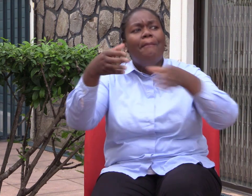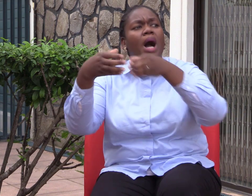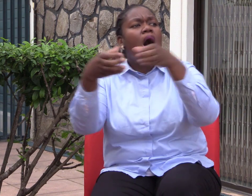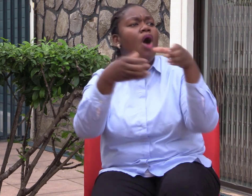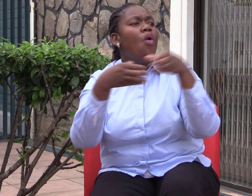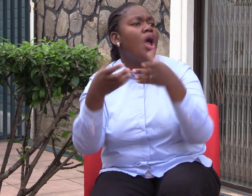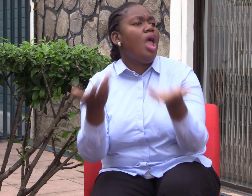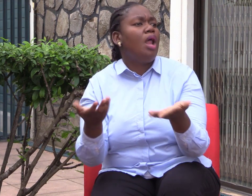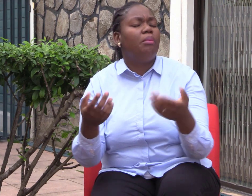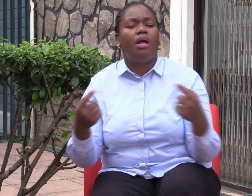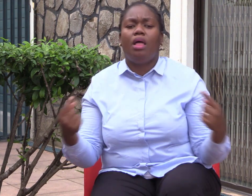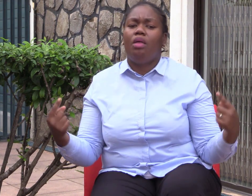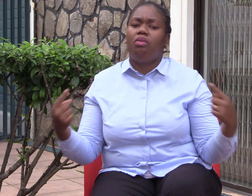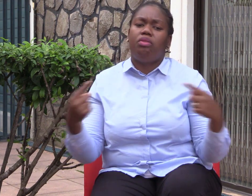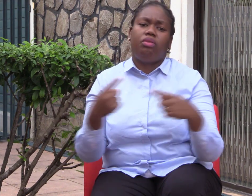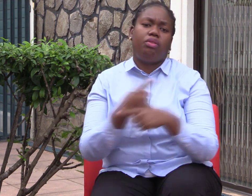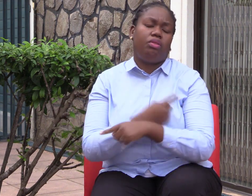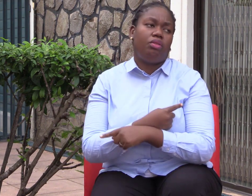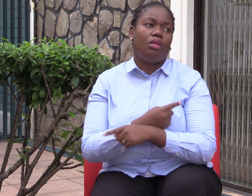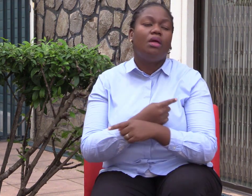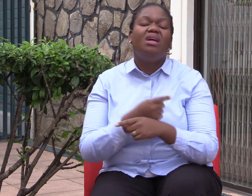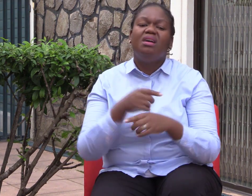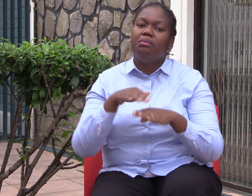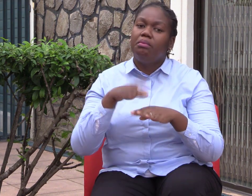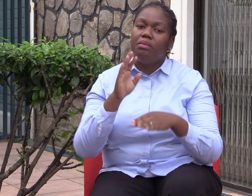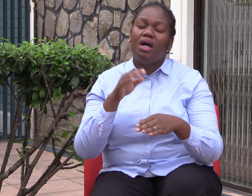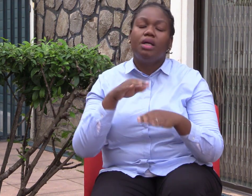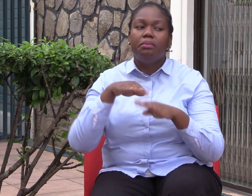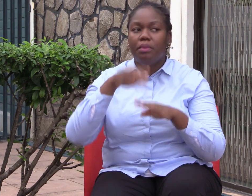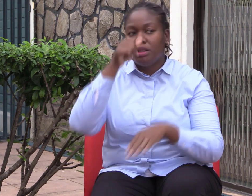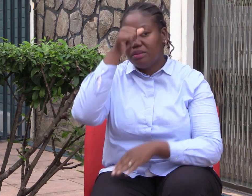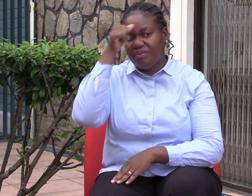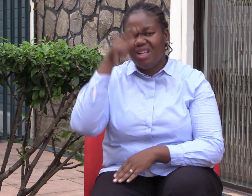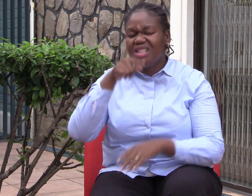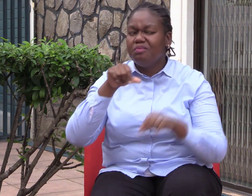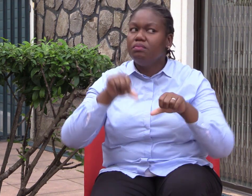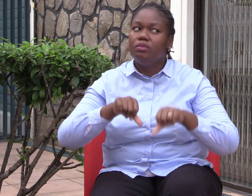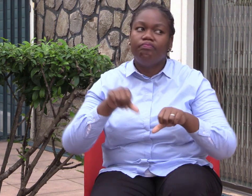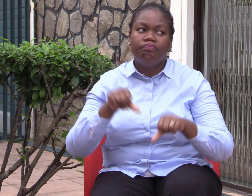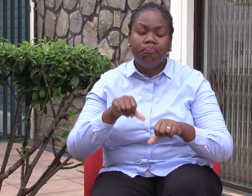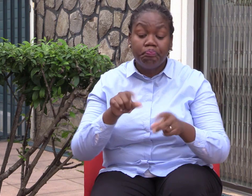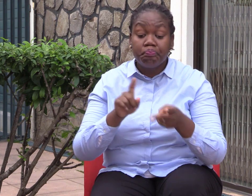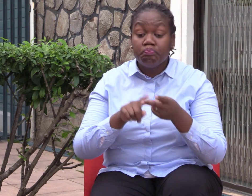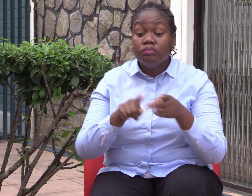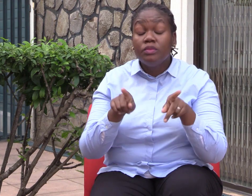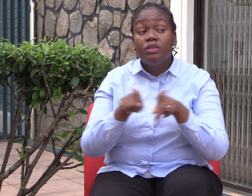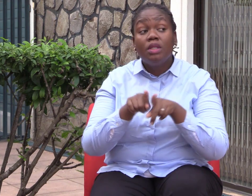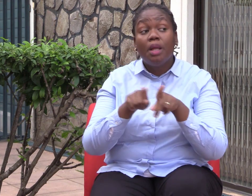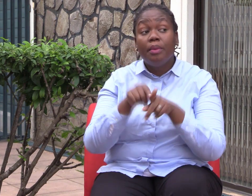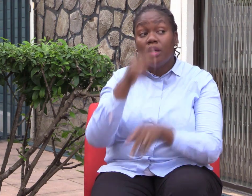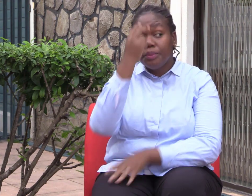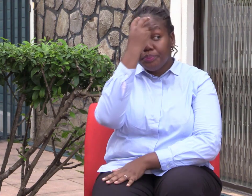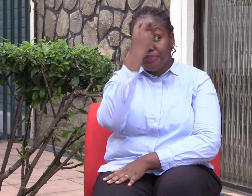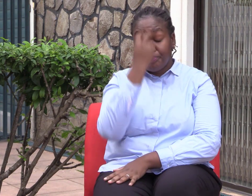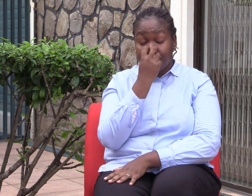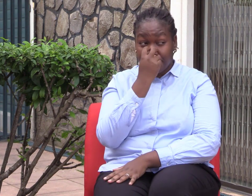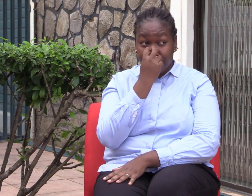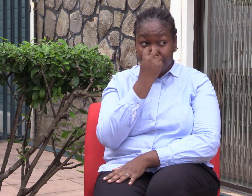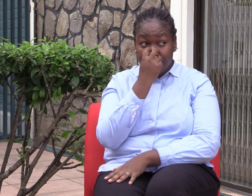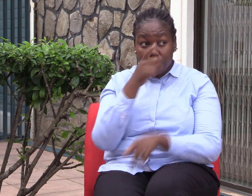Chapa, já estou dentro do Chapa, dificilmente consigo chegar ao meu destino porque não consigo